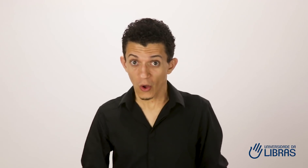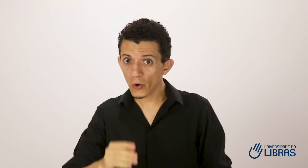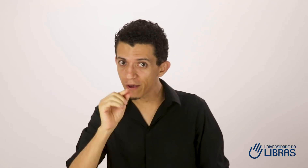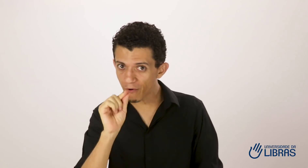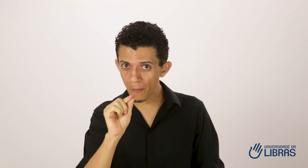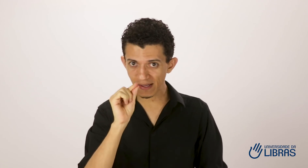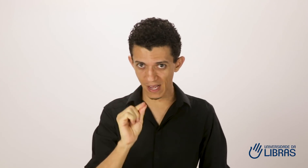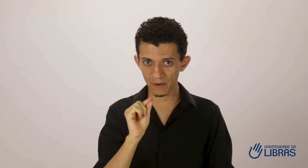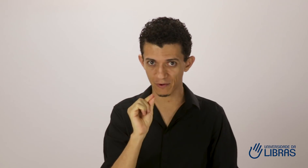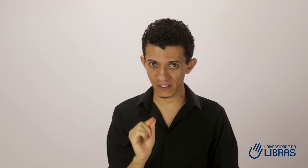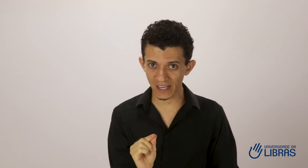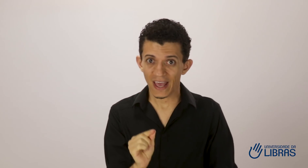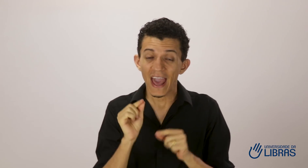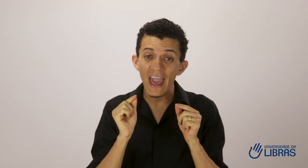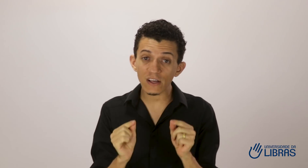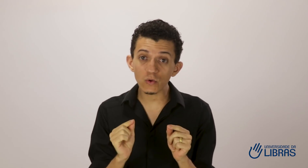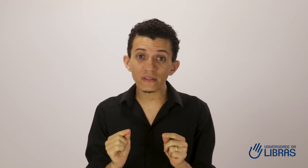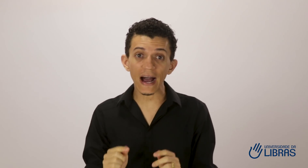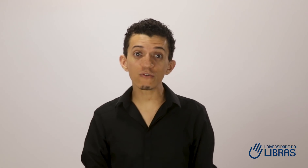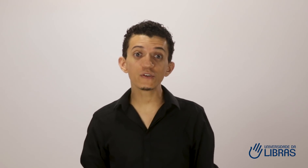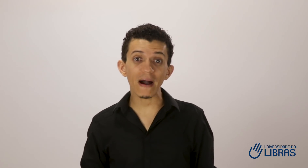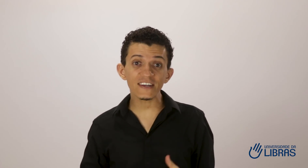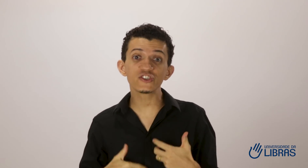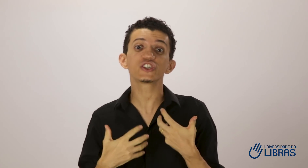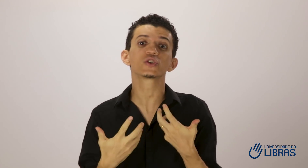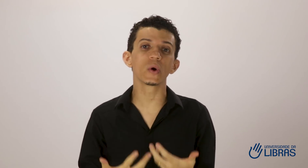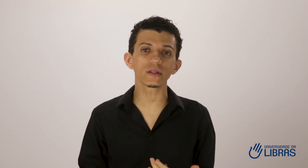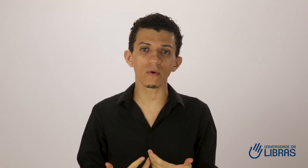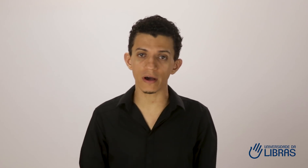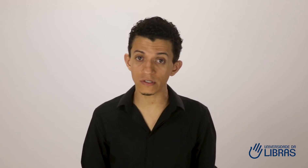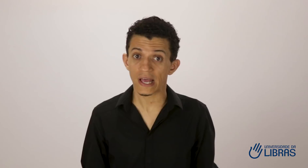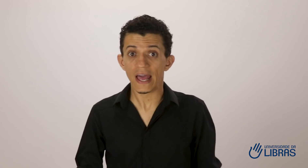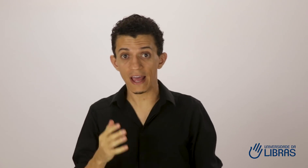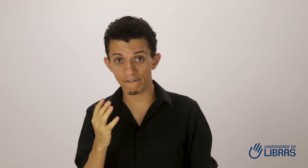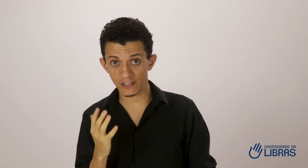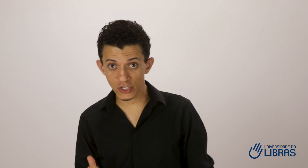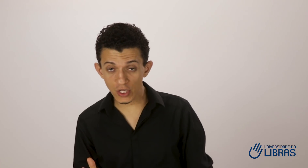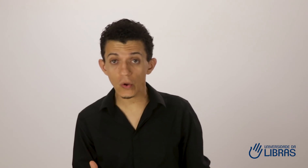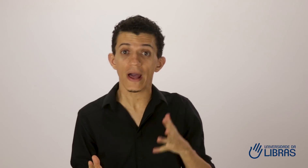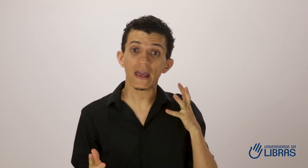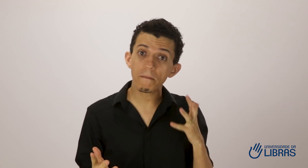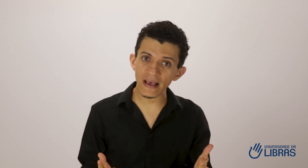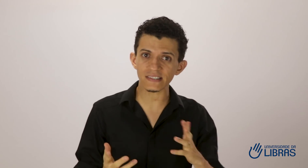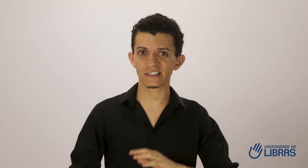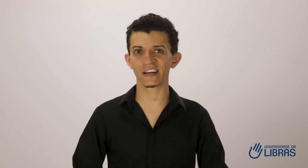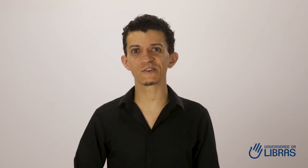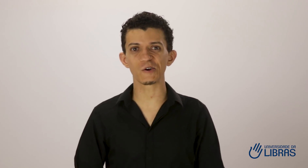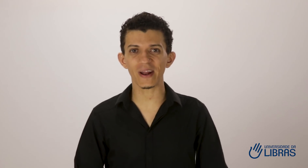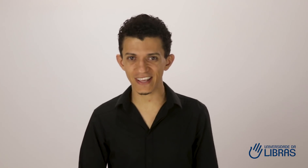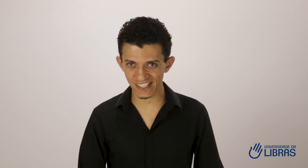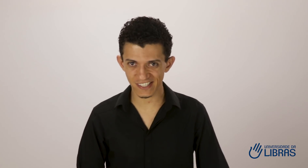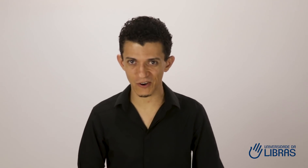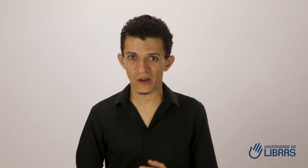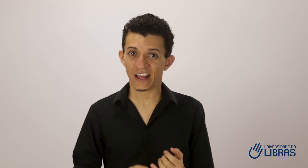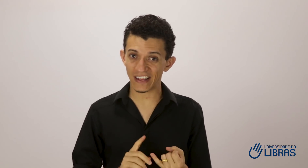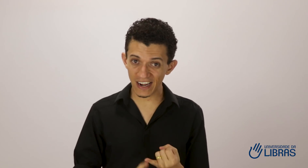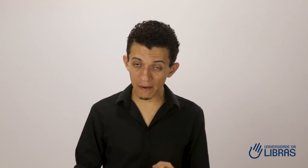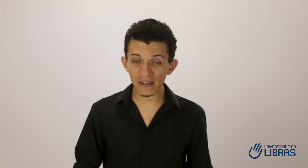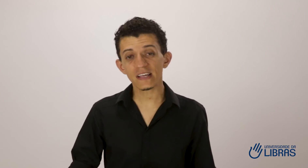O que vou passar para você é resultado de mais de 18 anos refletindo e pesquisando sobre a aquisição da Libras